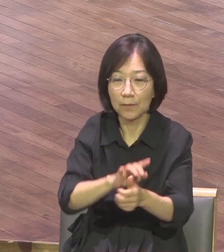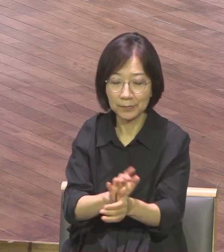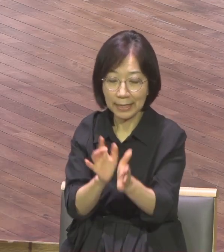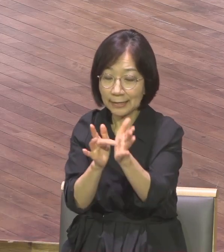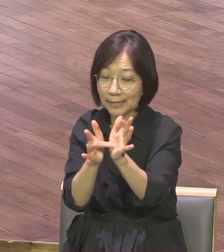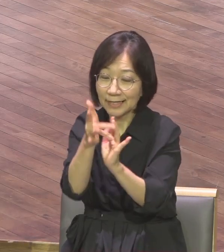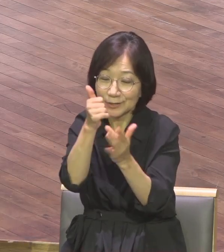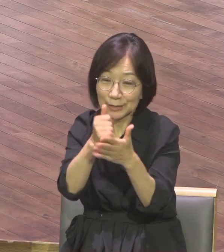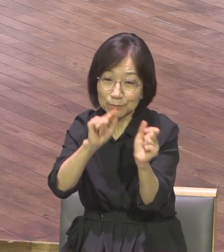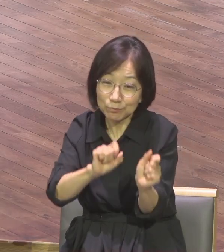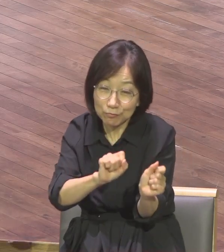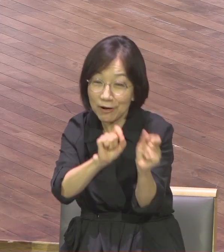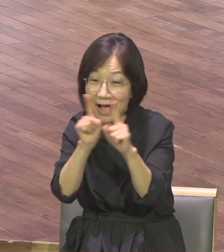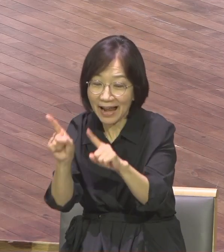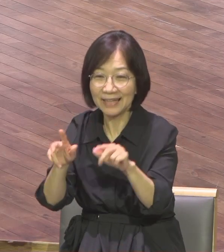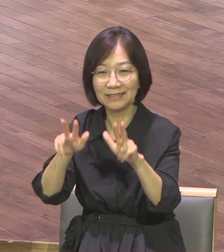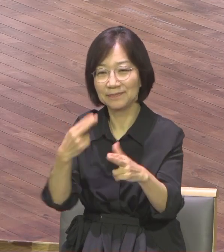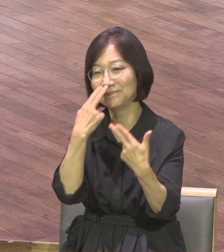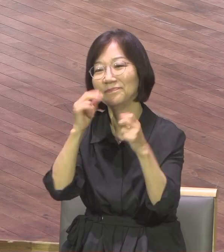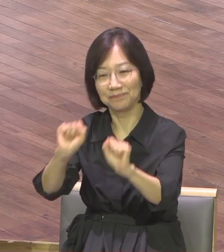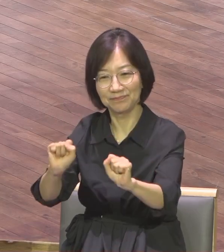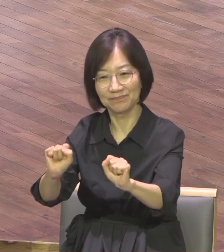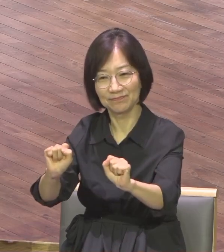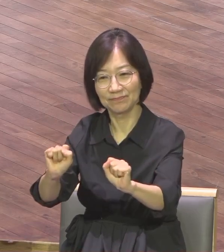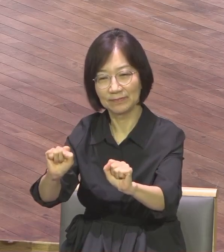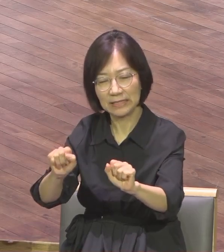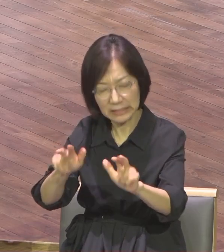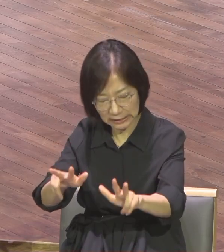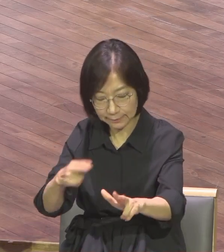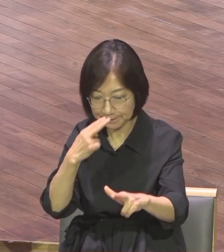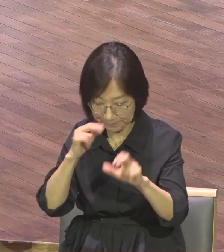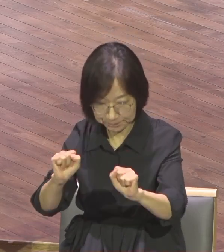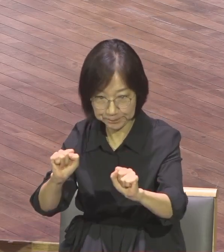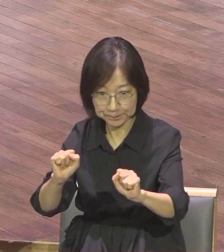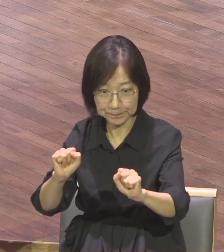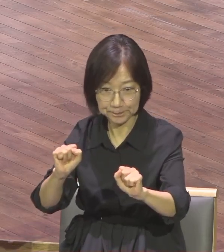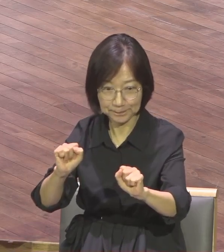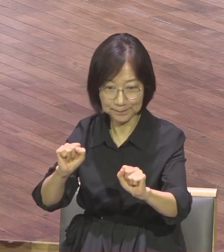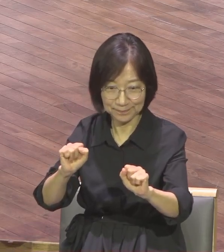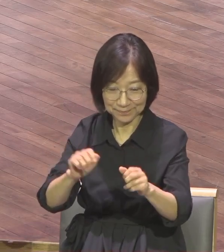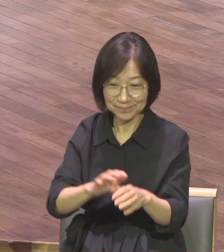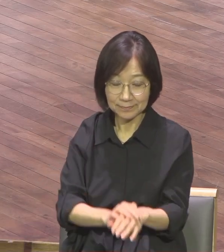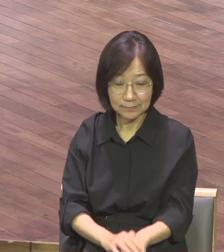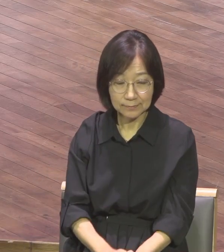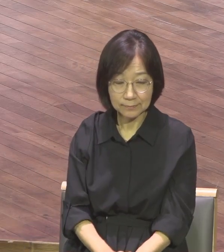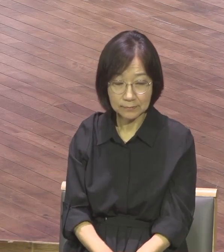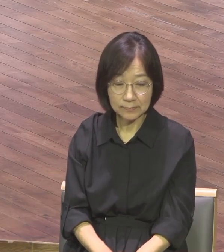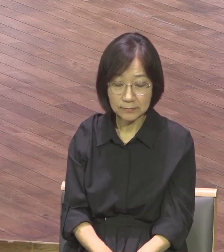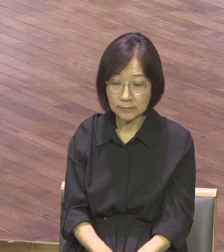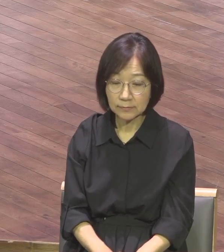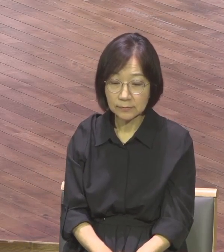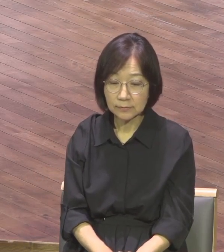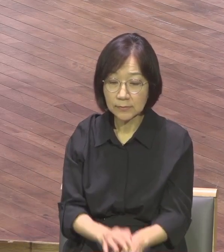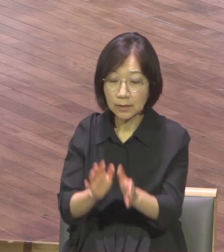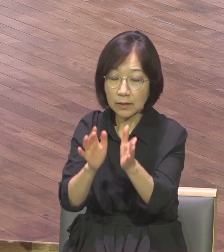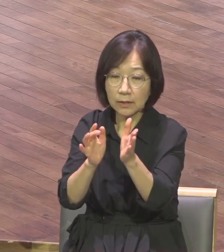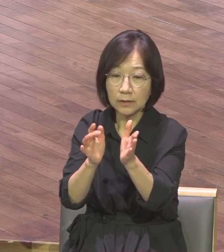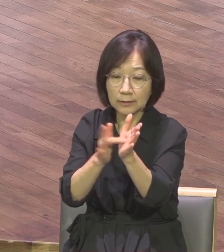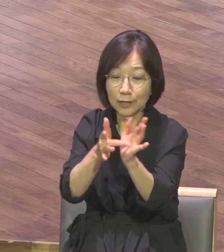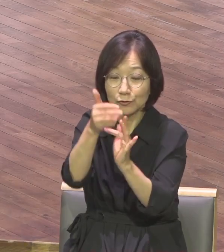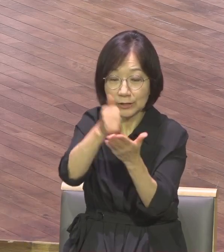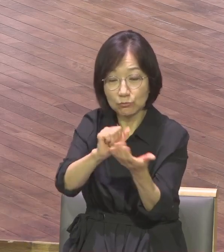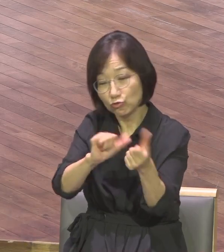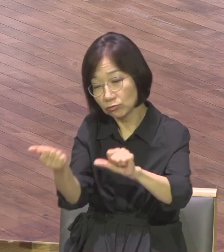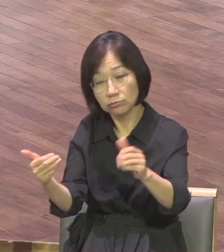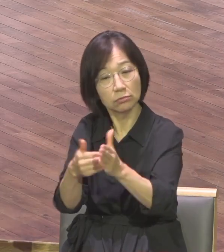부활하셔서 지금 살아계신다. 지금 살아계신다. 이게 뭘 말합니까? 지금 살아계신다는 뭔 말이에요?